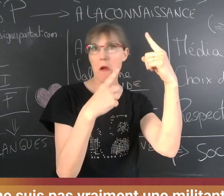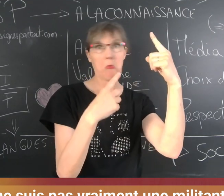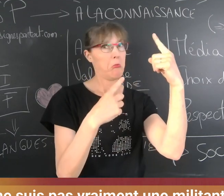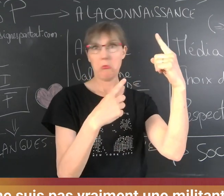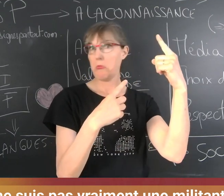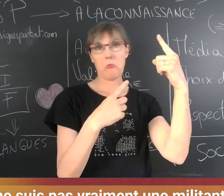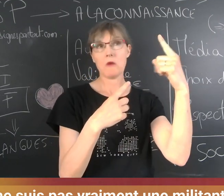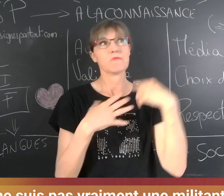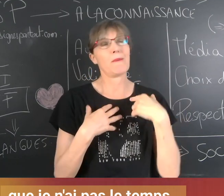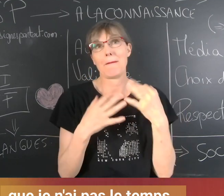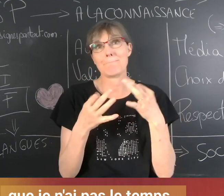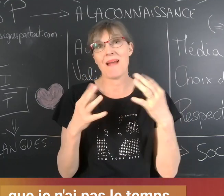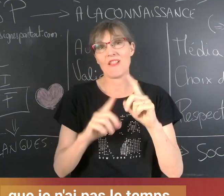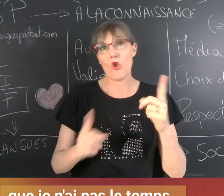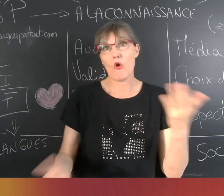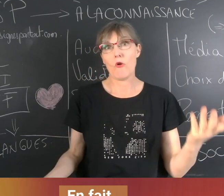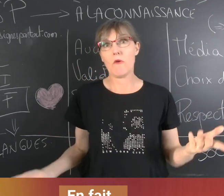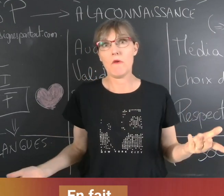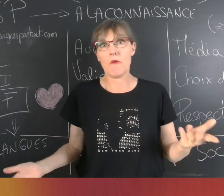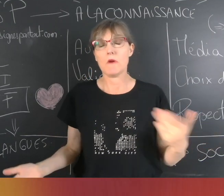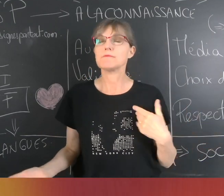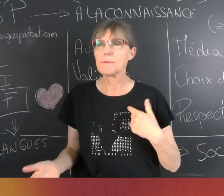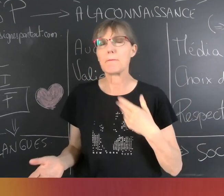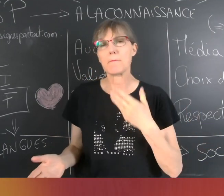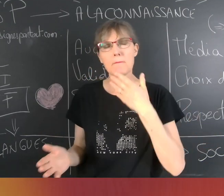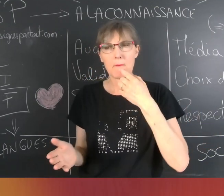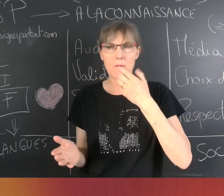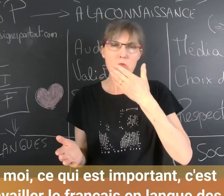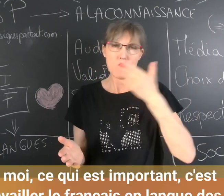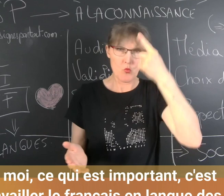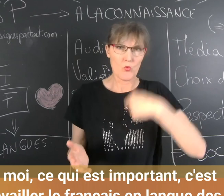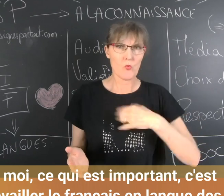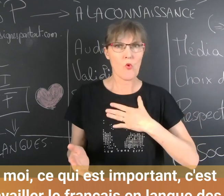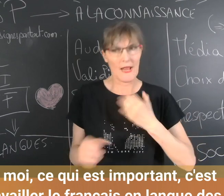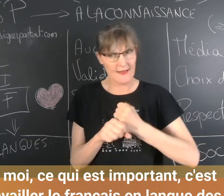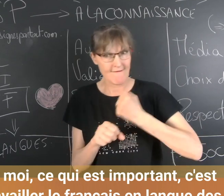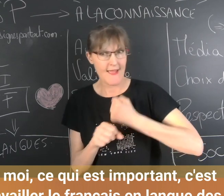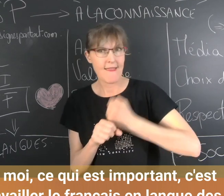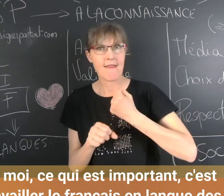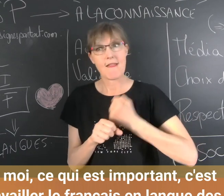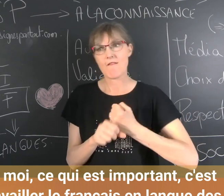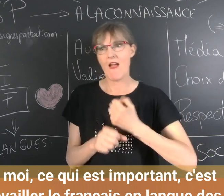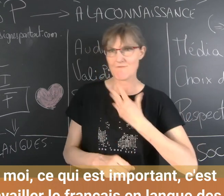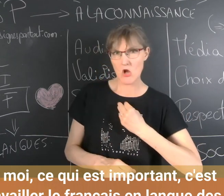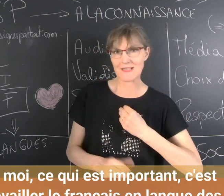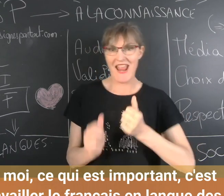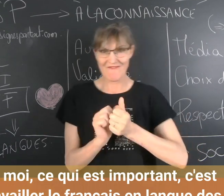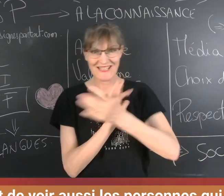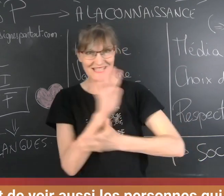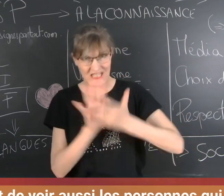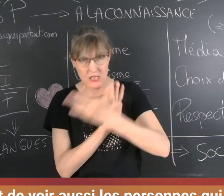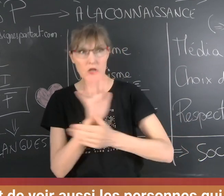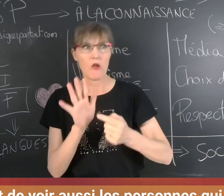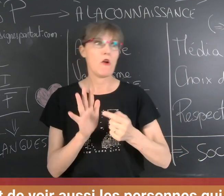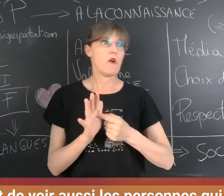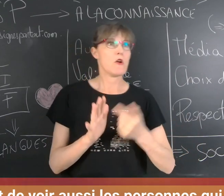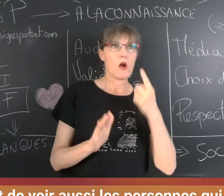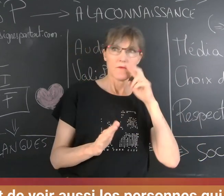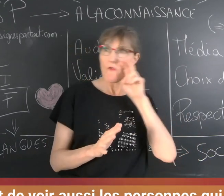Mais moi, je ne suis pas vraiment une militante parce que je n'ai pas le temps, en fait. Pour moi, ce qui est important, c'est de travailler le français en langue des